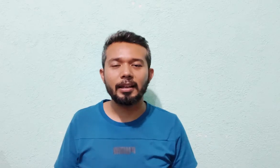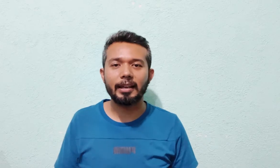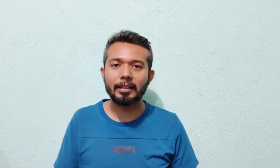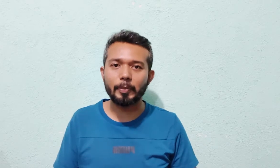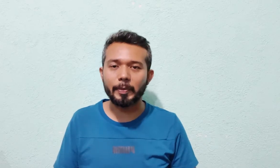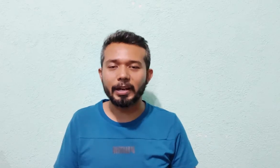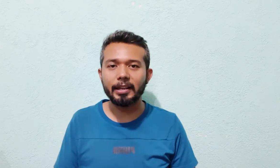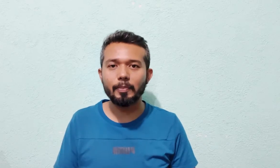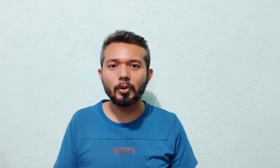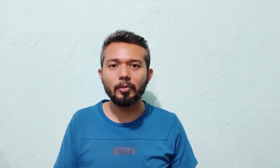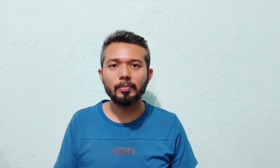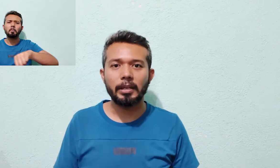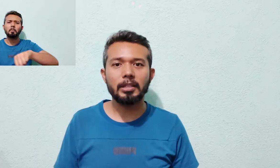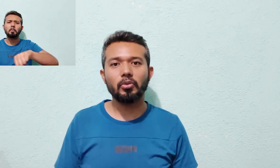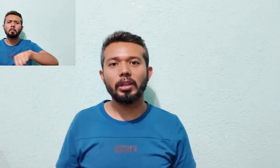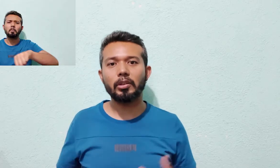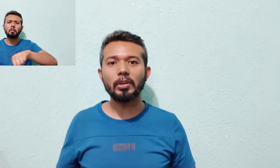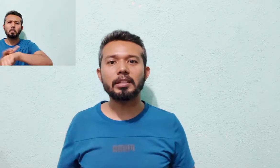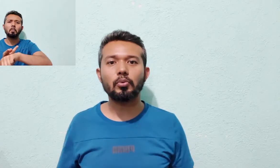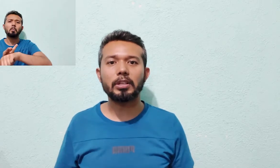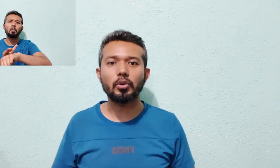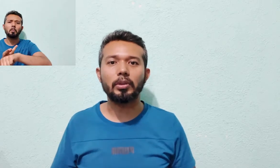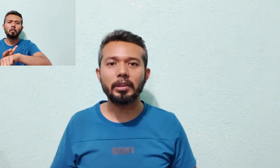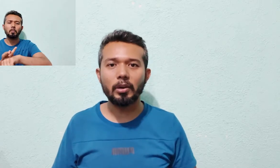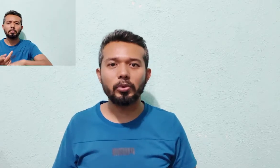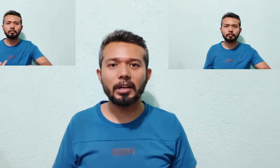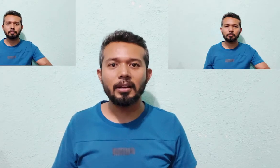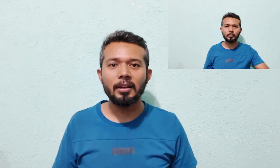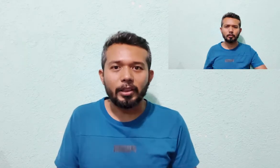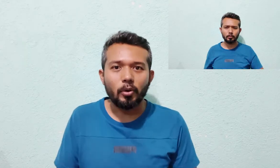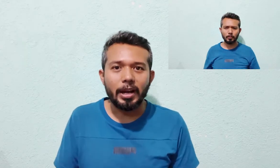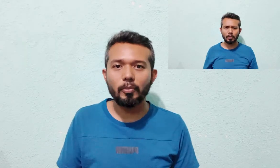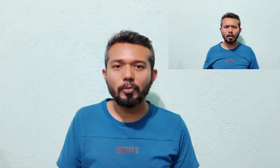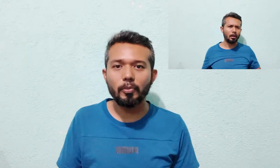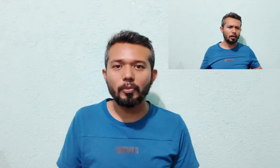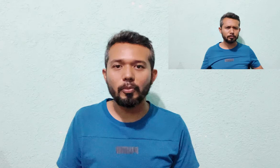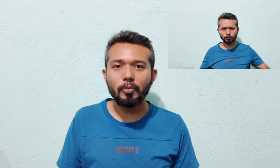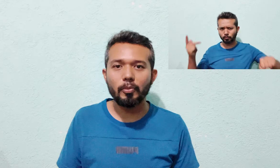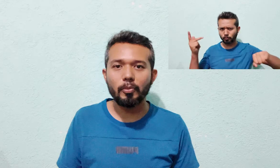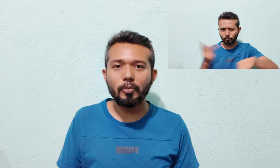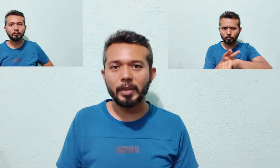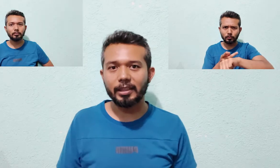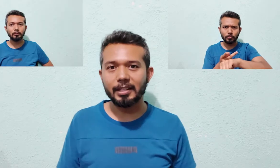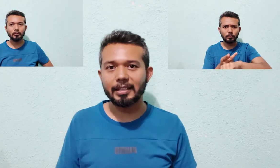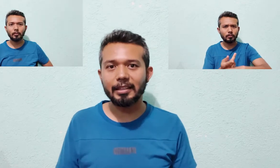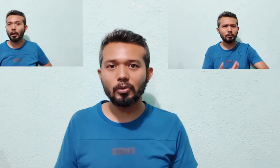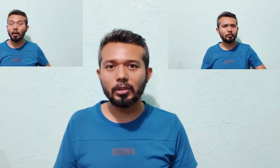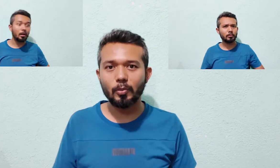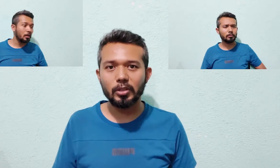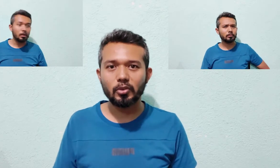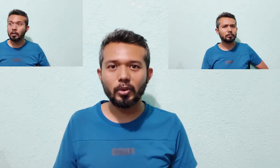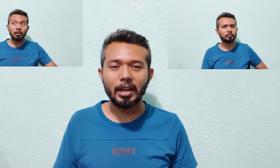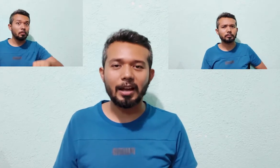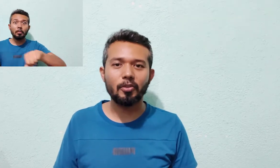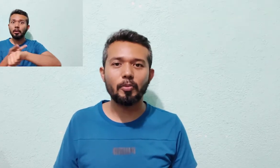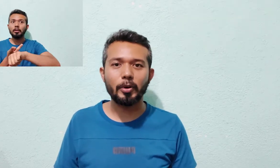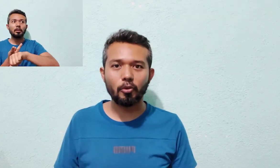en el primer ejemplo estoy ante una situación neutra, enojado o desesperado, mientras que en el último estoy algo